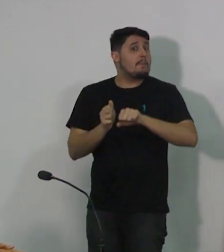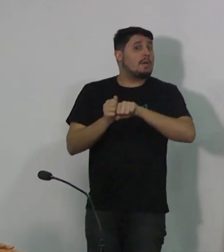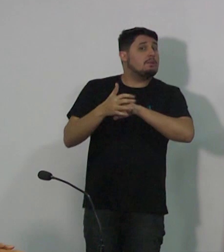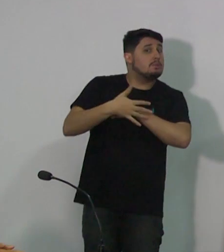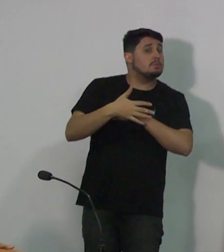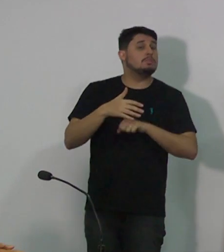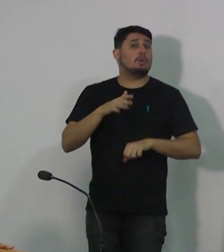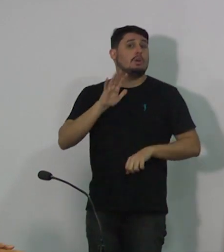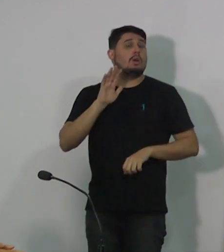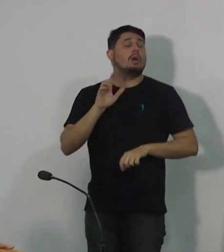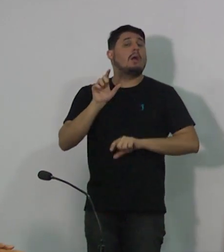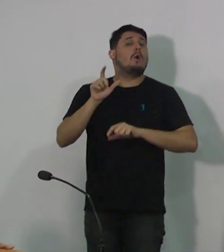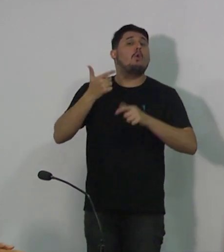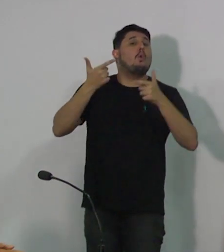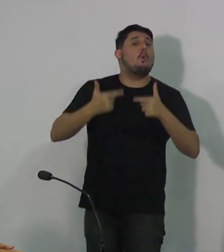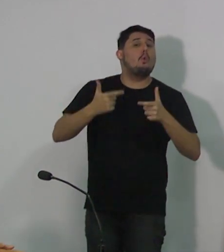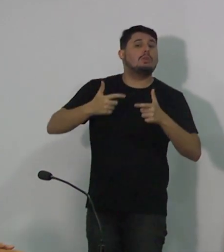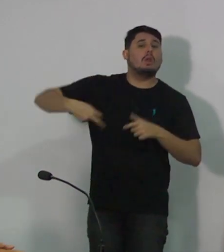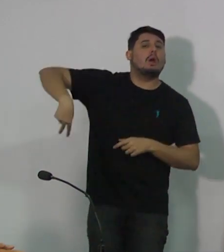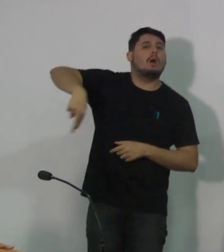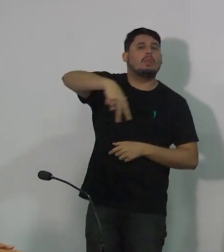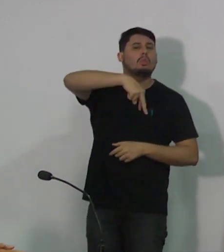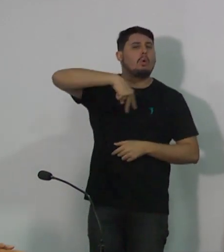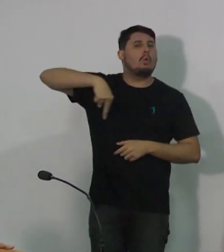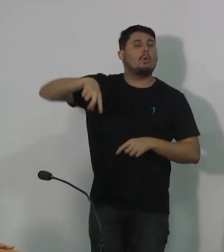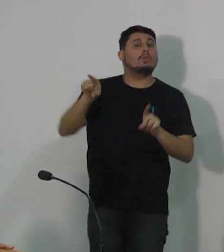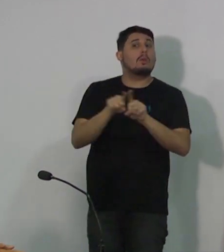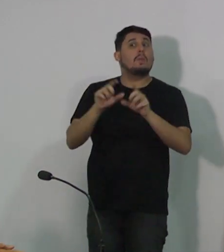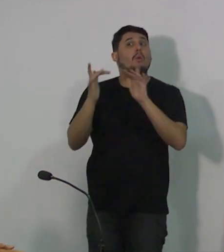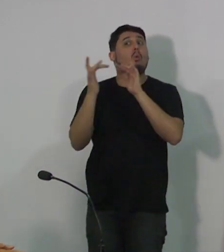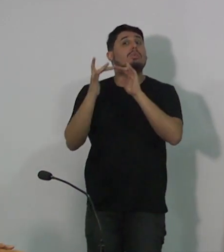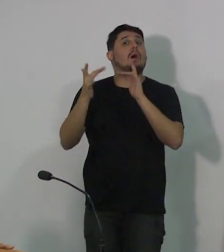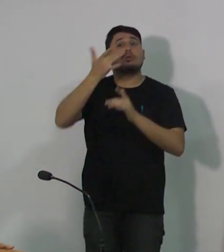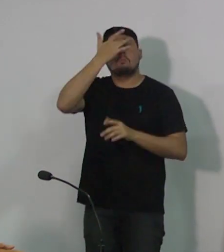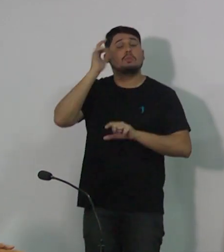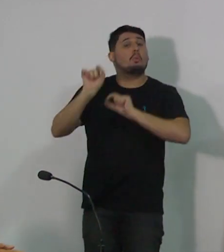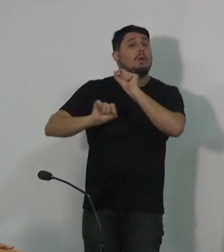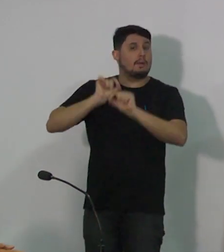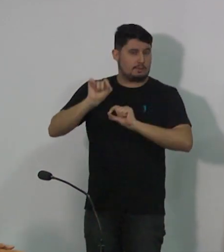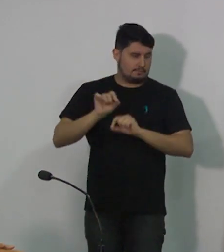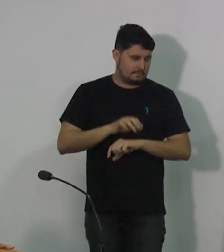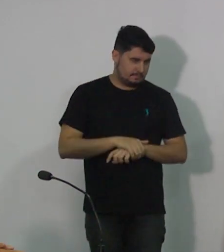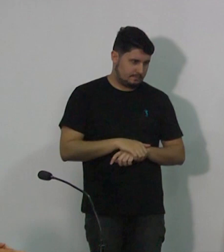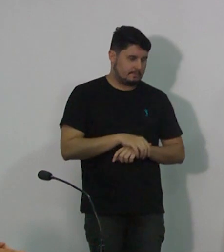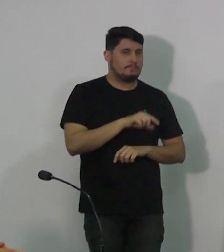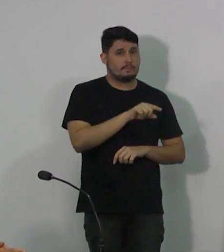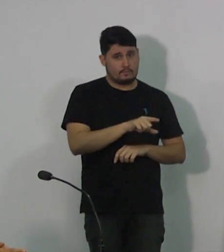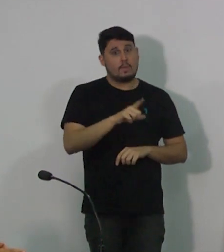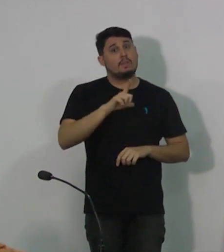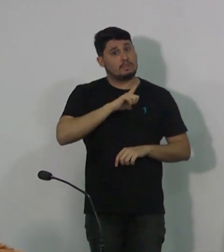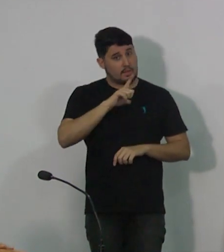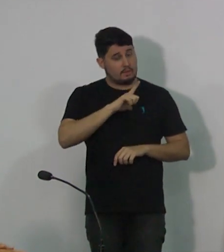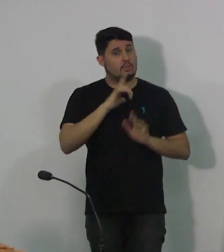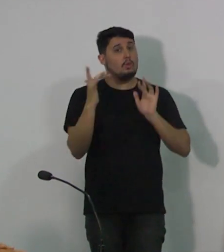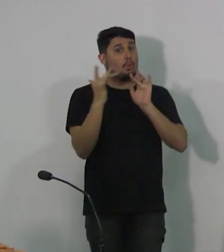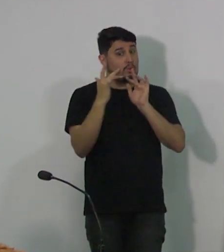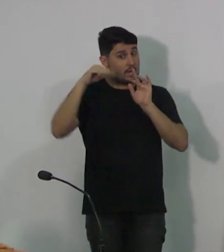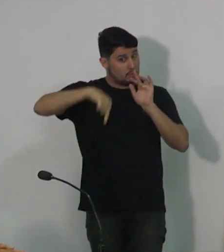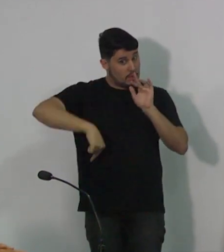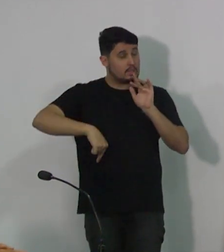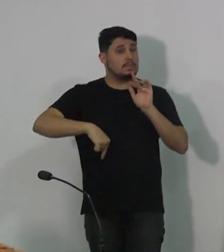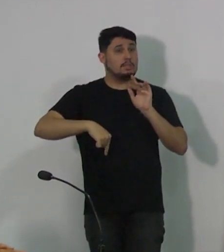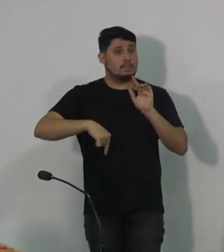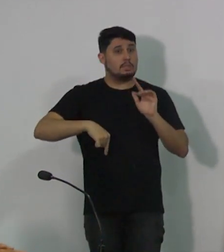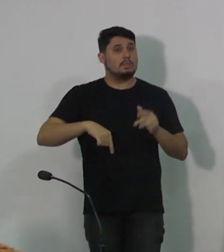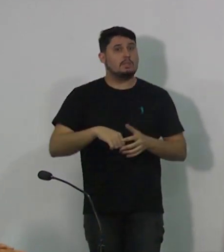pessoa, quando ela veio para Caruaru, essa pessoa veio para Caruaru, já veio com orientação, ela teve contato com um serviço de saúde aqui de Caruaru, que foi